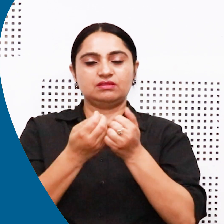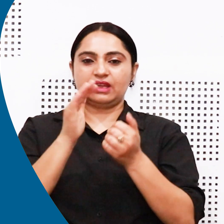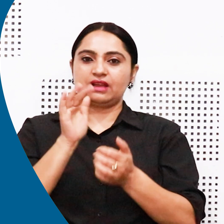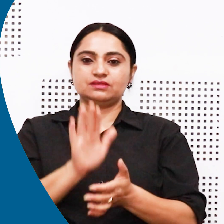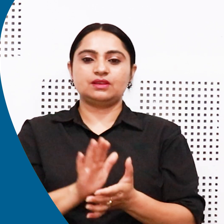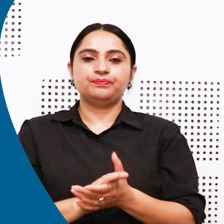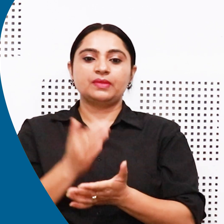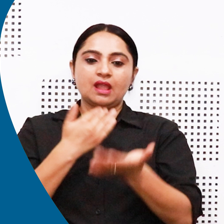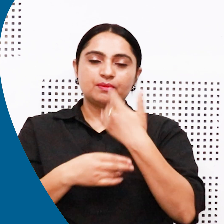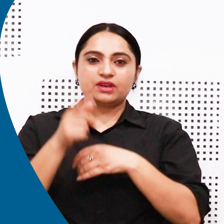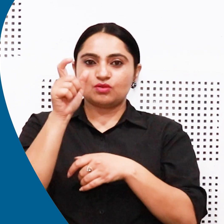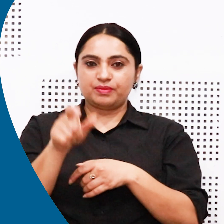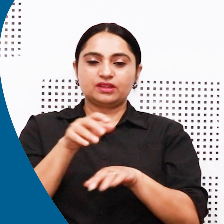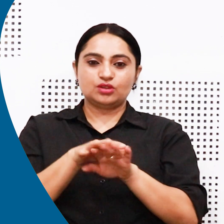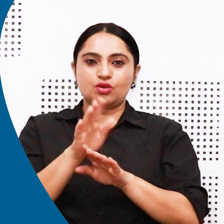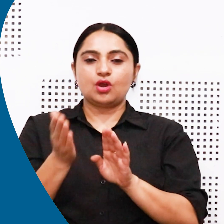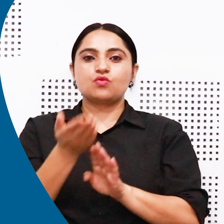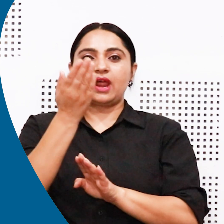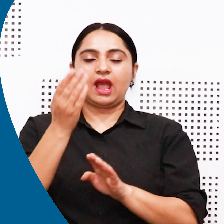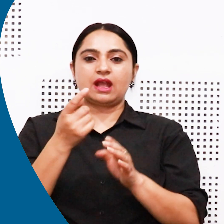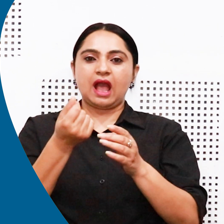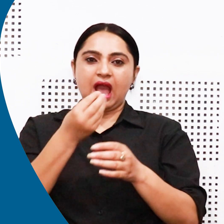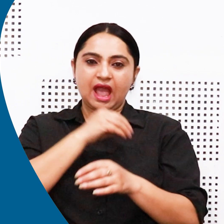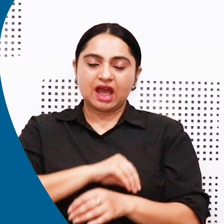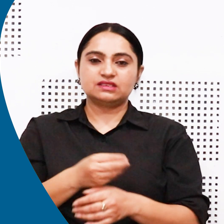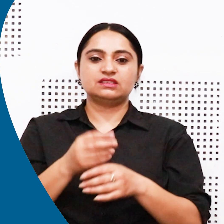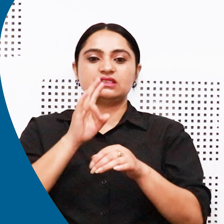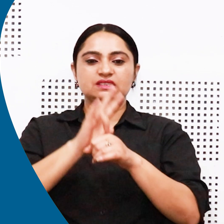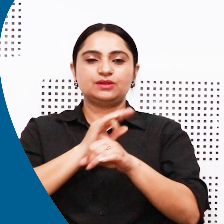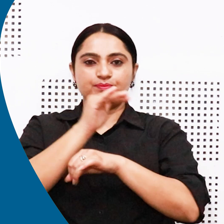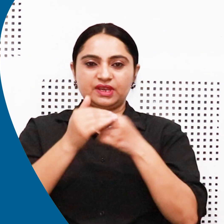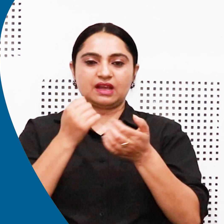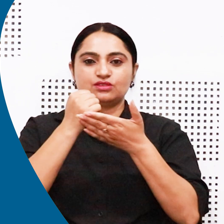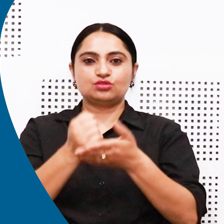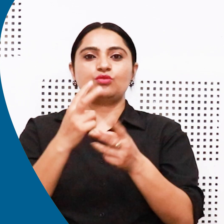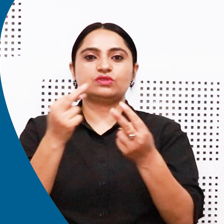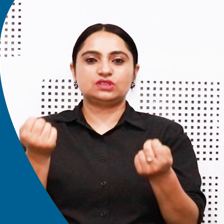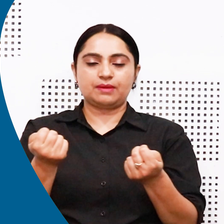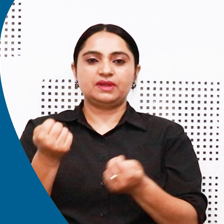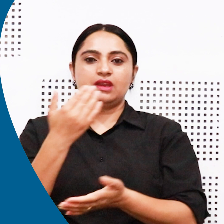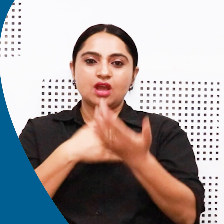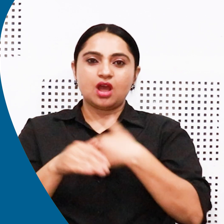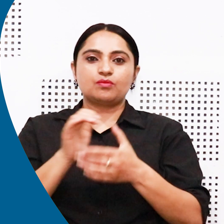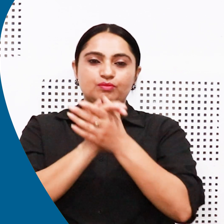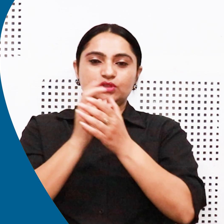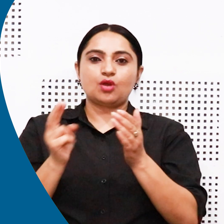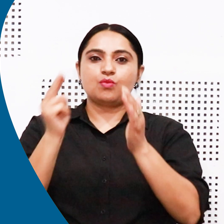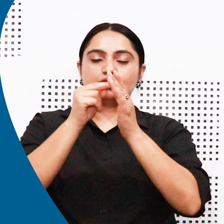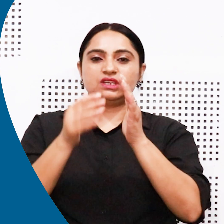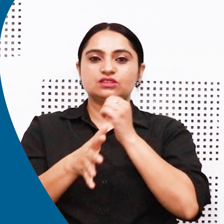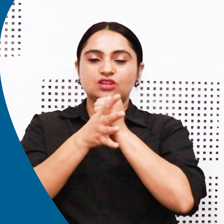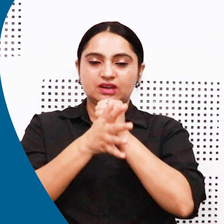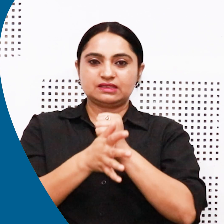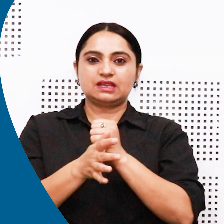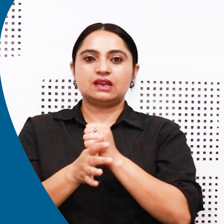छन्। अपाङ्गता भएका व्यक्तिहरूले उठाएका आय आर्जन, सिप विकास, सहयोगी सामग्री, अपाङ्ग मैत्री भौतिक संरचना,